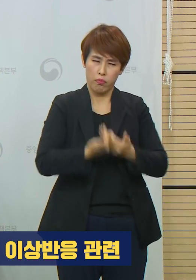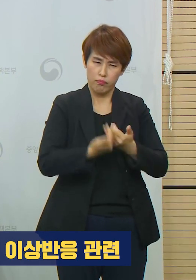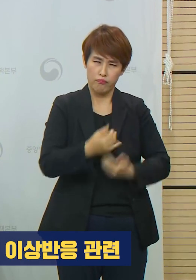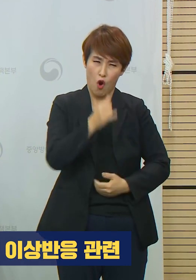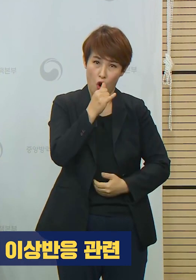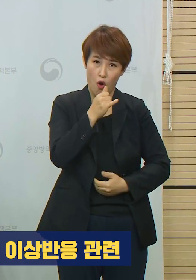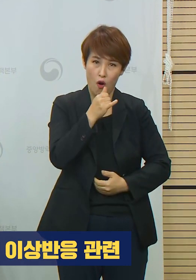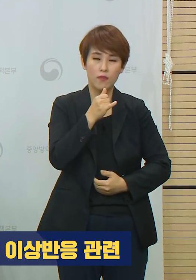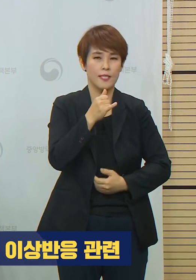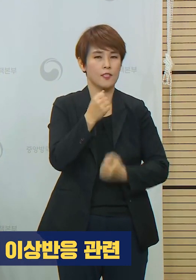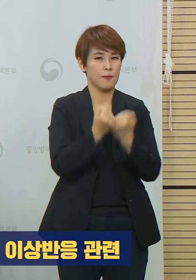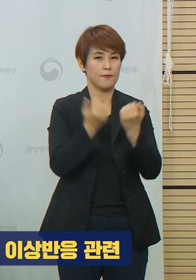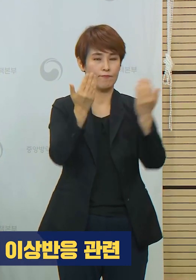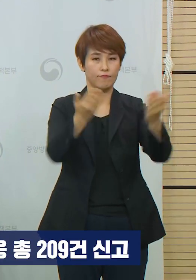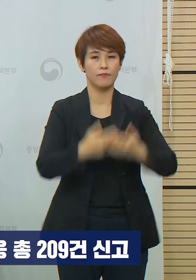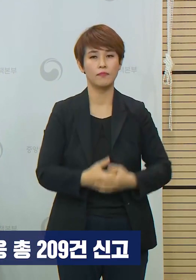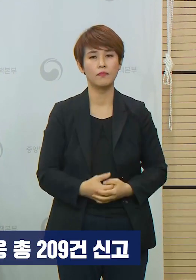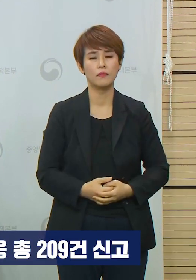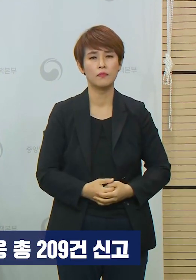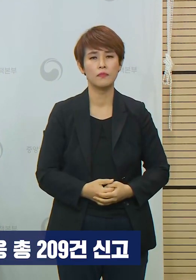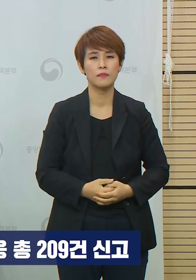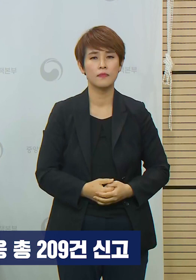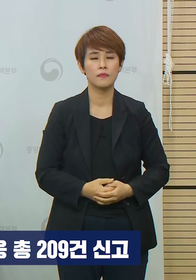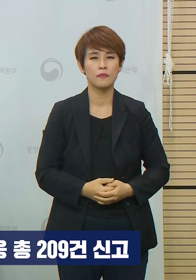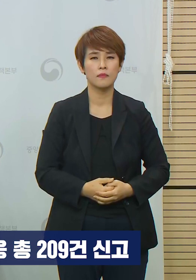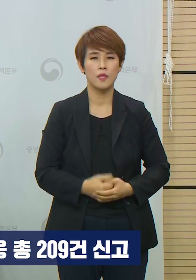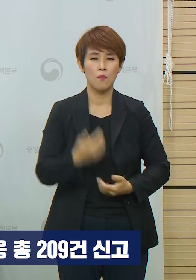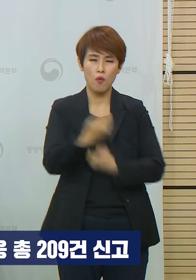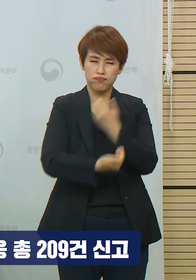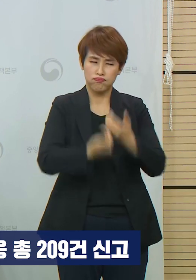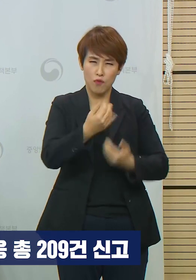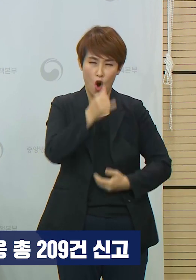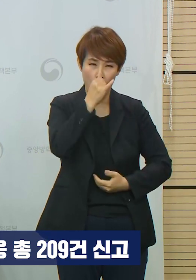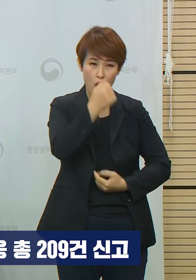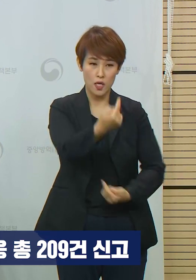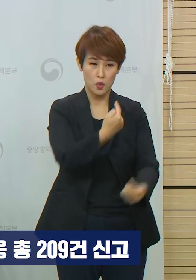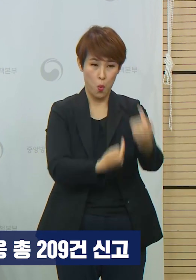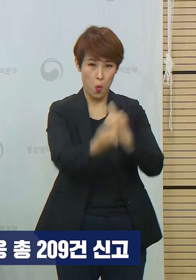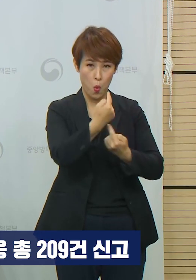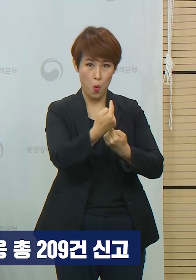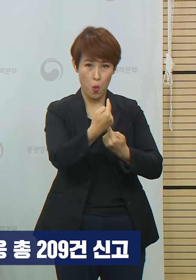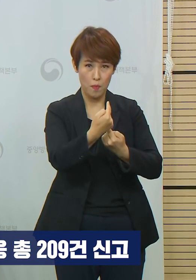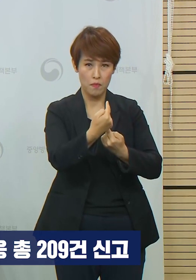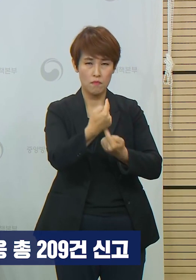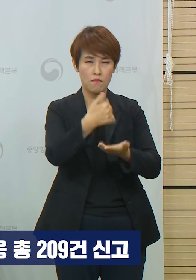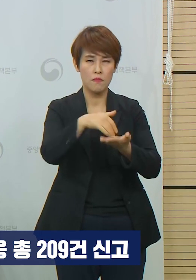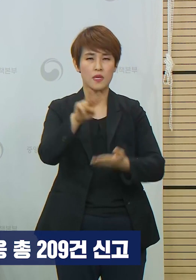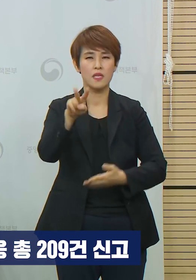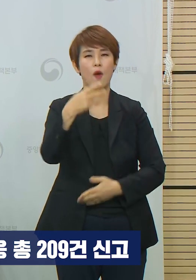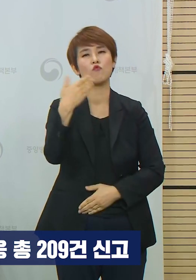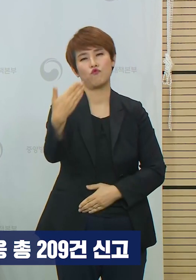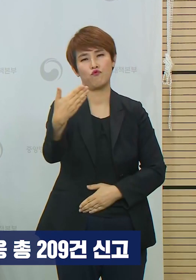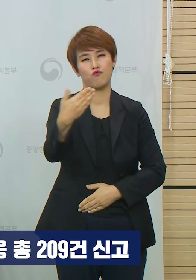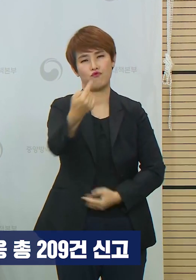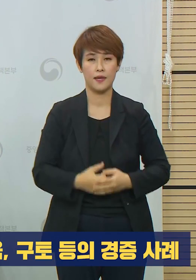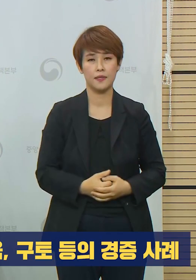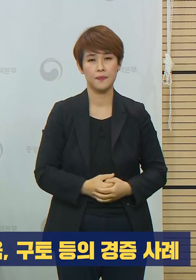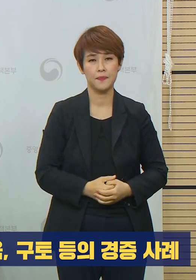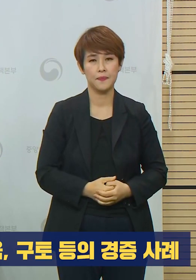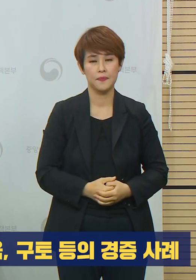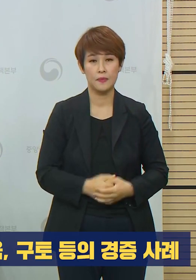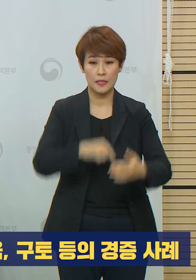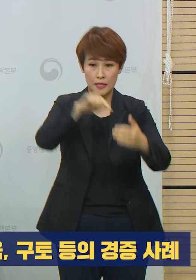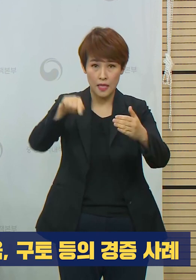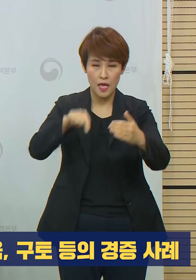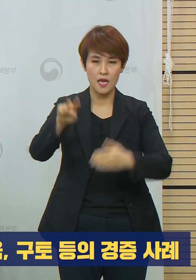대해서 말씀을 드리겠습니다. 현재까지 이상 반응으로 신고된 사례는 총 209건이 신고가 되었고, 이